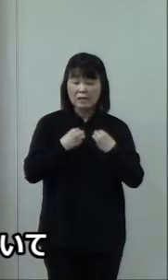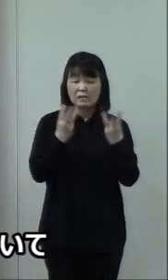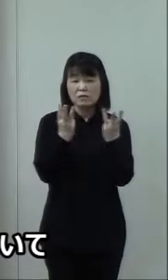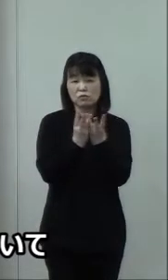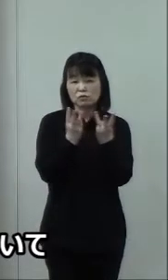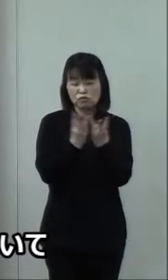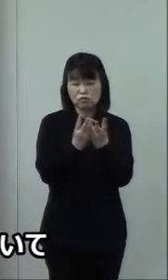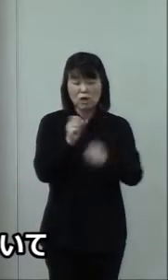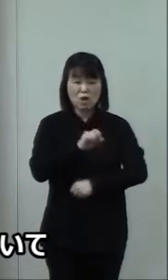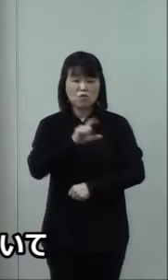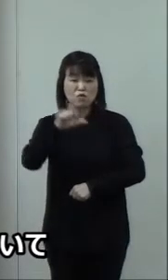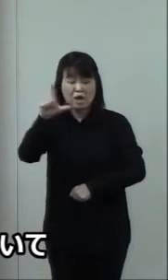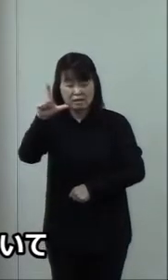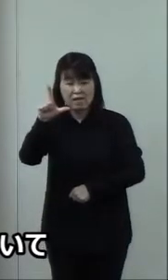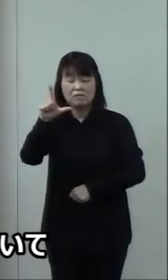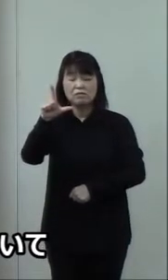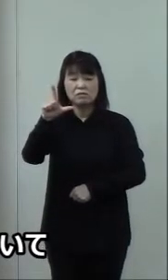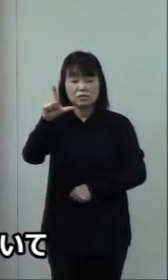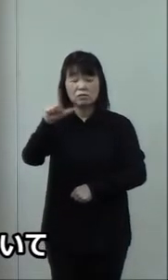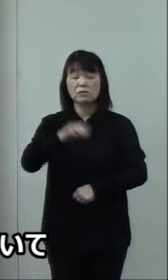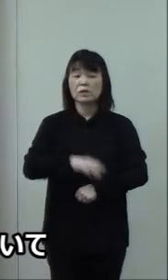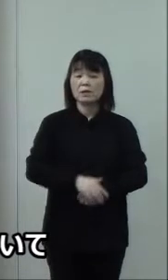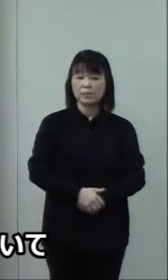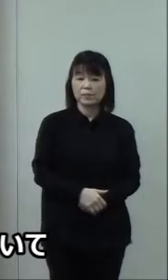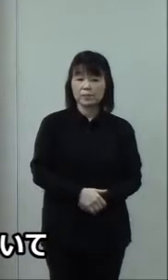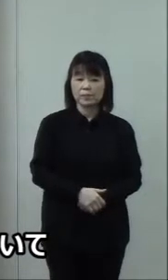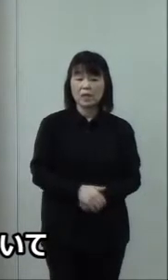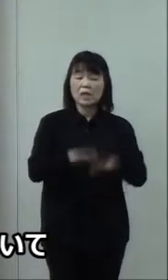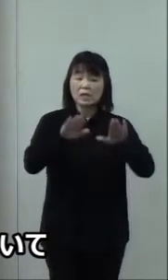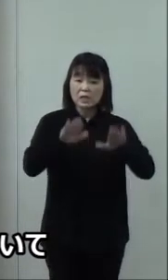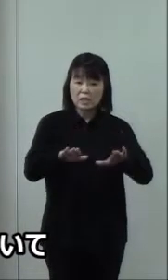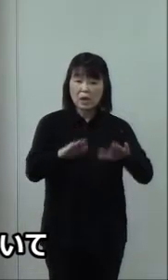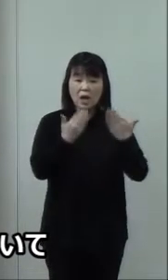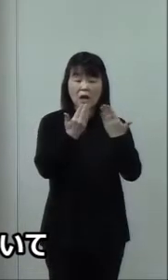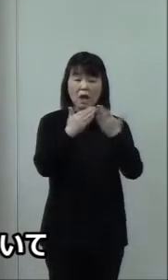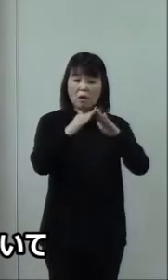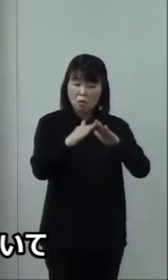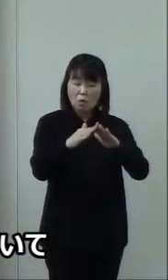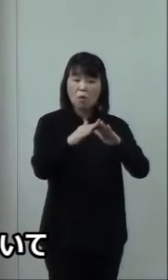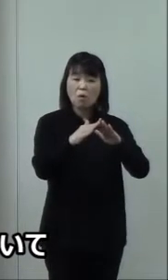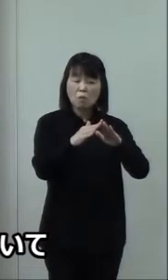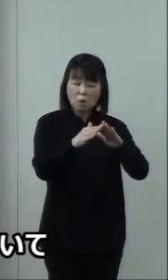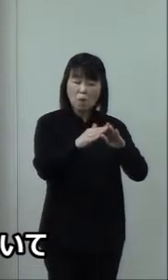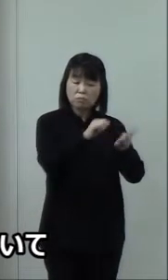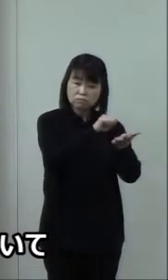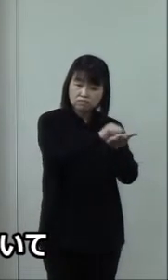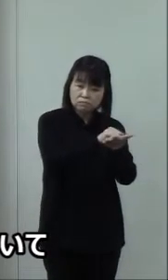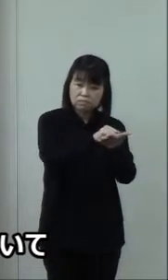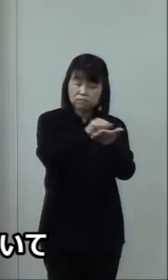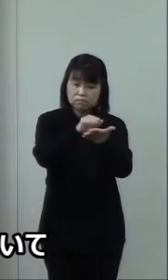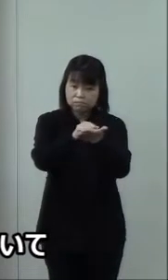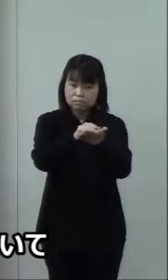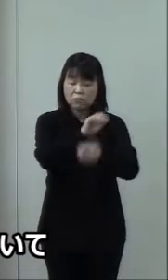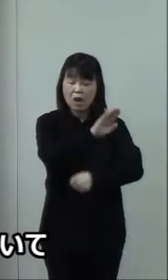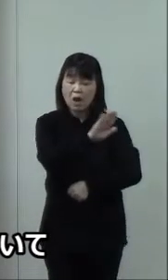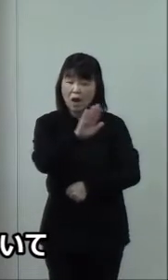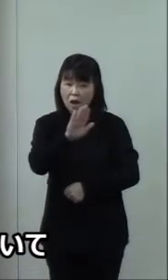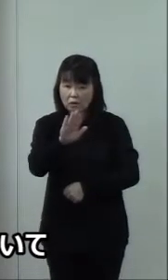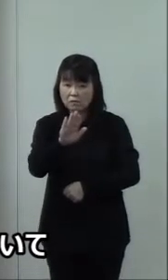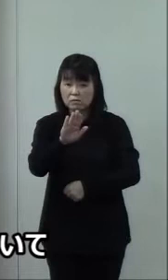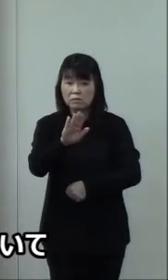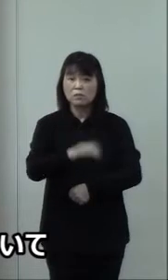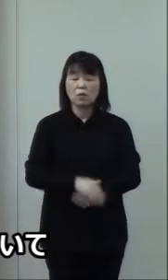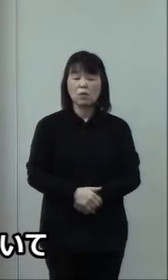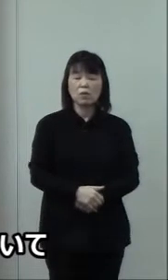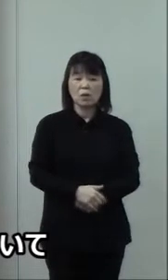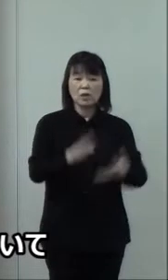増えている状況でその中であまり、今学校も一部休校というような形にはなってますが例えば